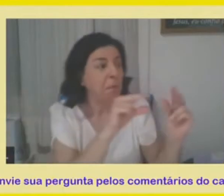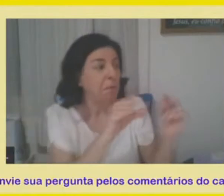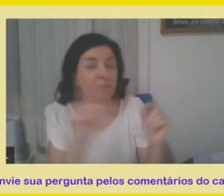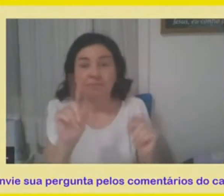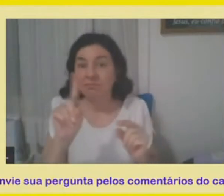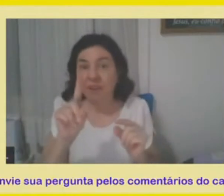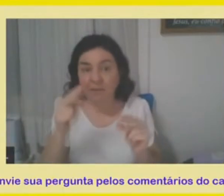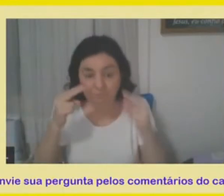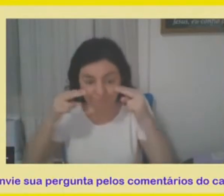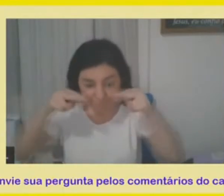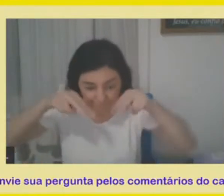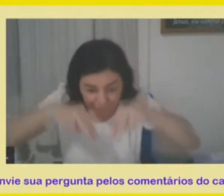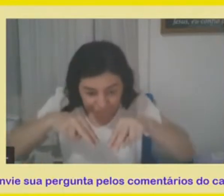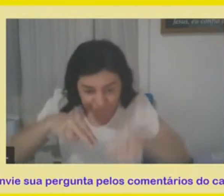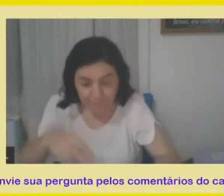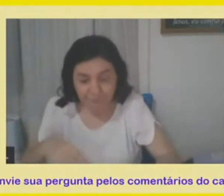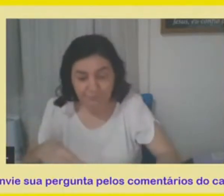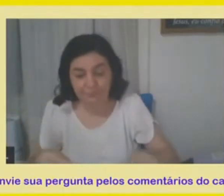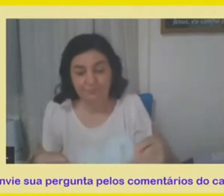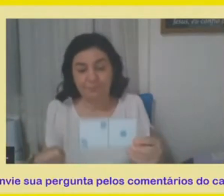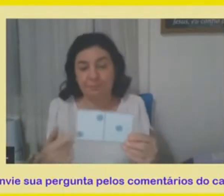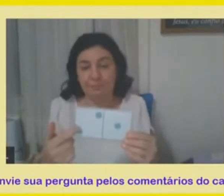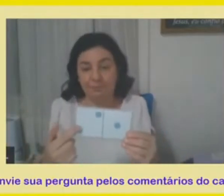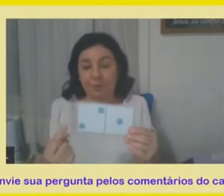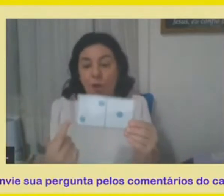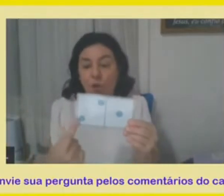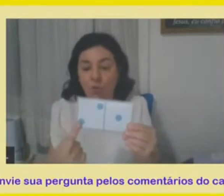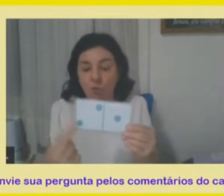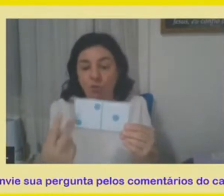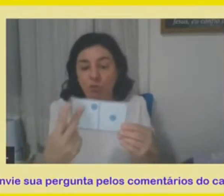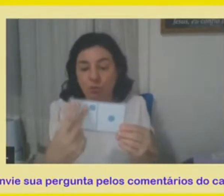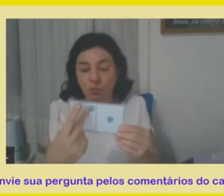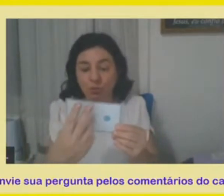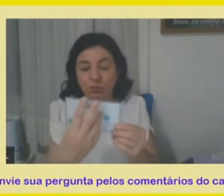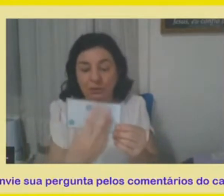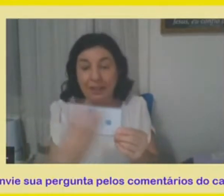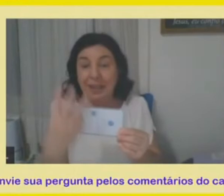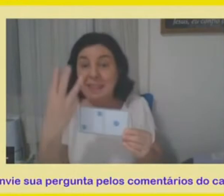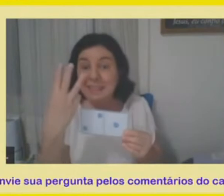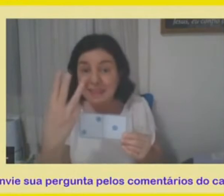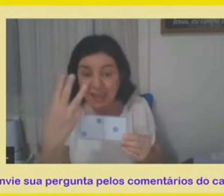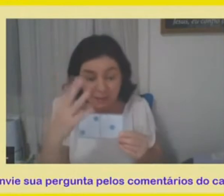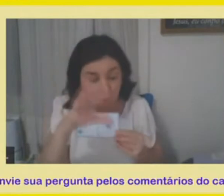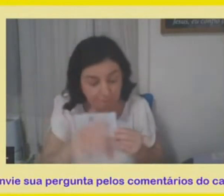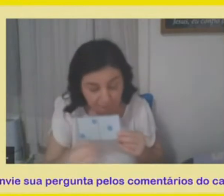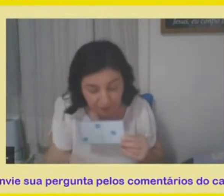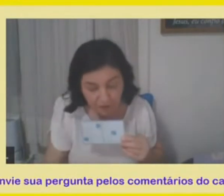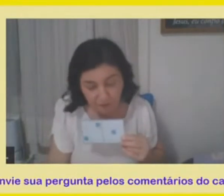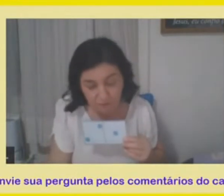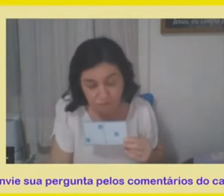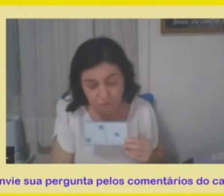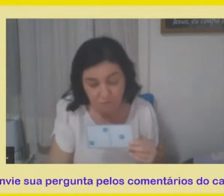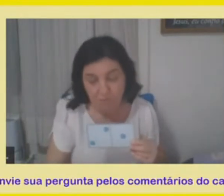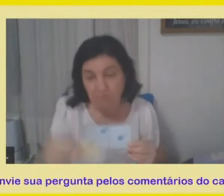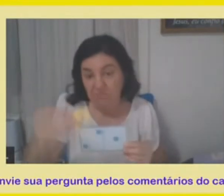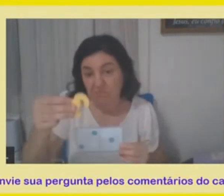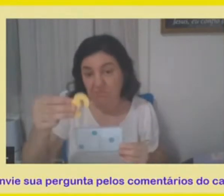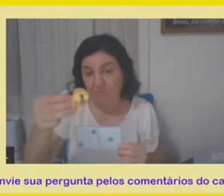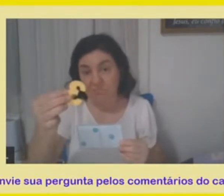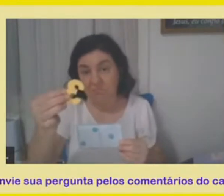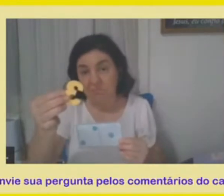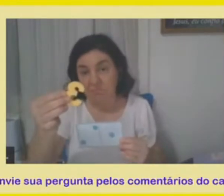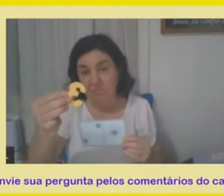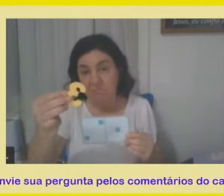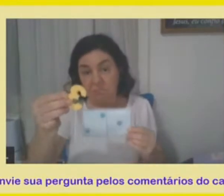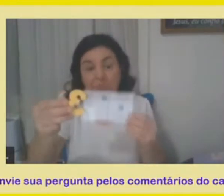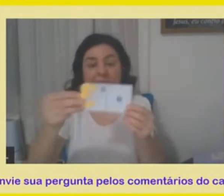Materiais todos visuais, não é só de conversar, só de falar. São visuais, ó. 1, 2, 3. Agora